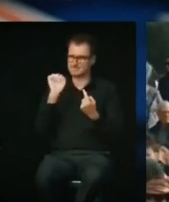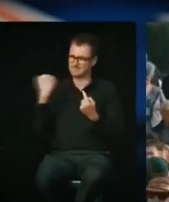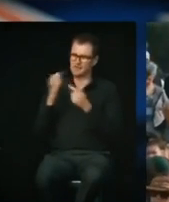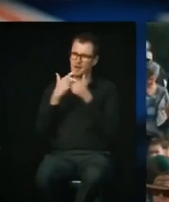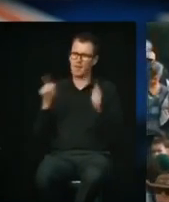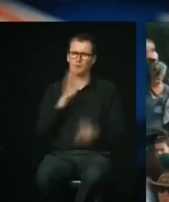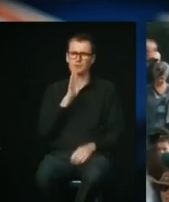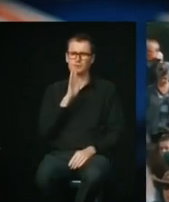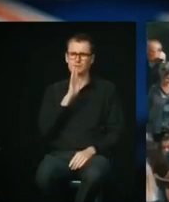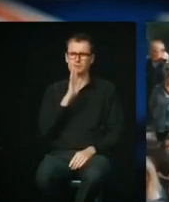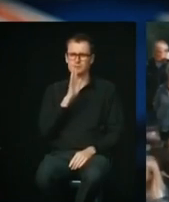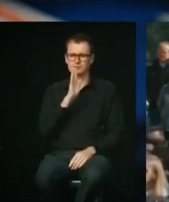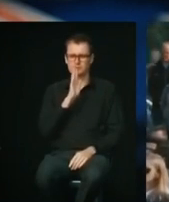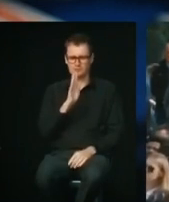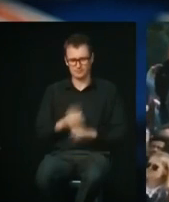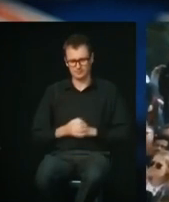أَرْسَلْنَاكَ